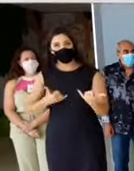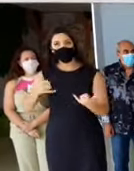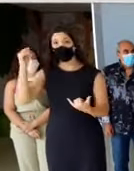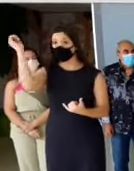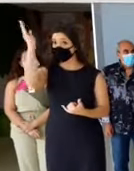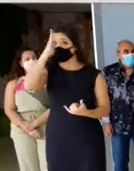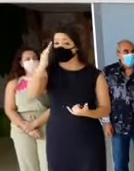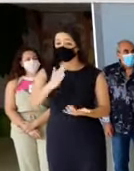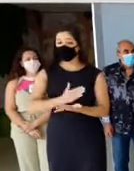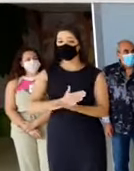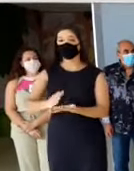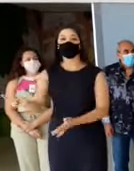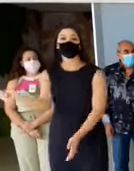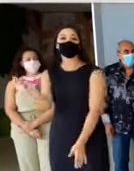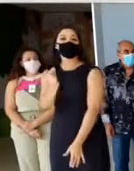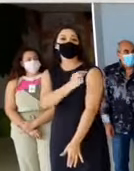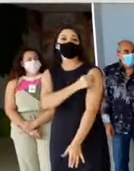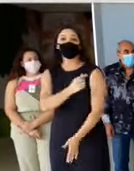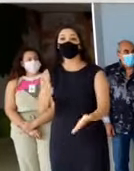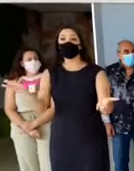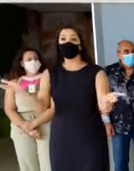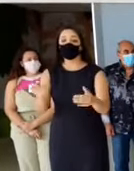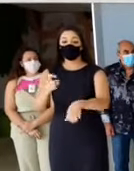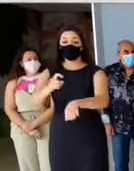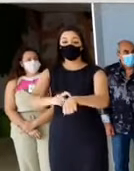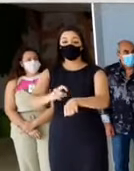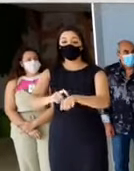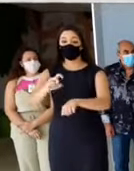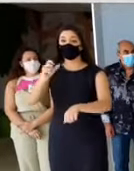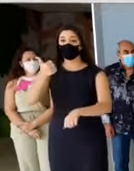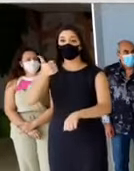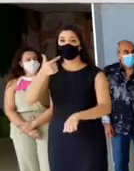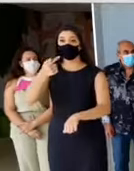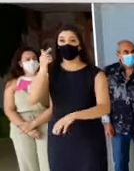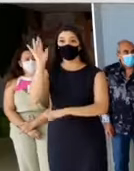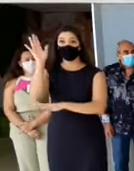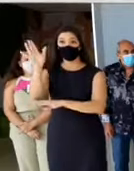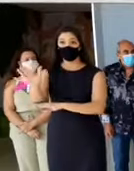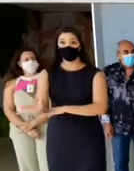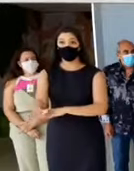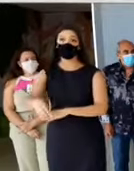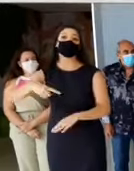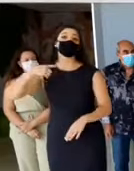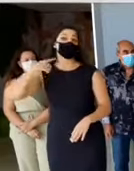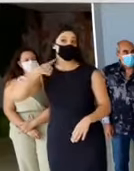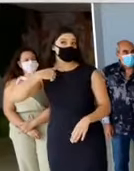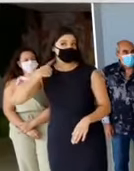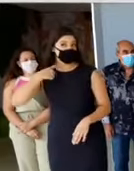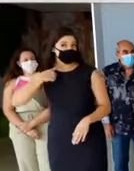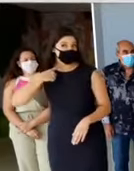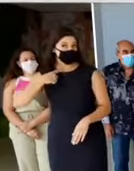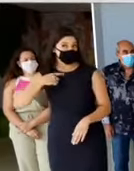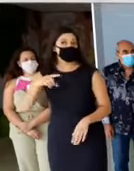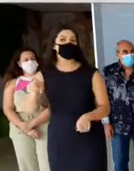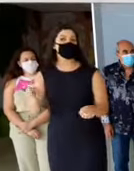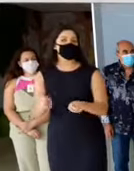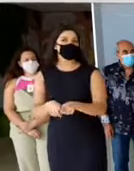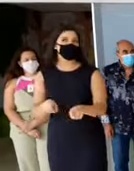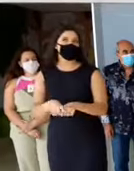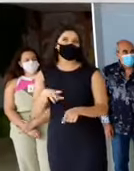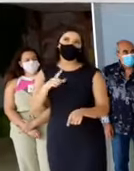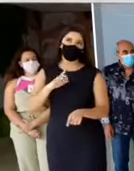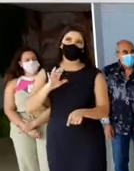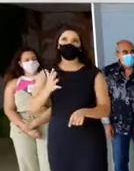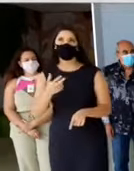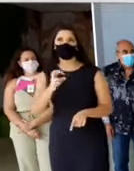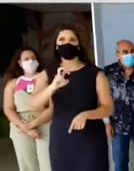Brasil inicia a vacinação hoje às 17 horas e que Minas vai receber